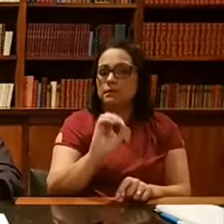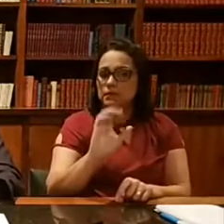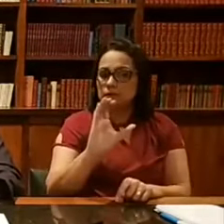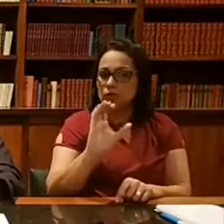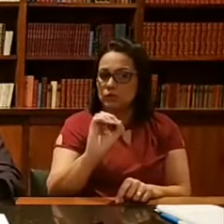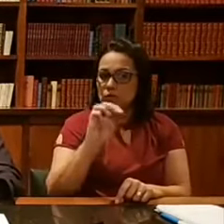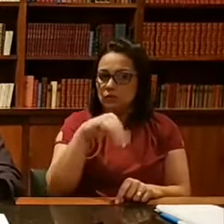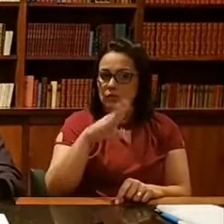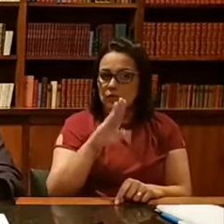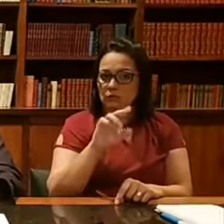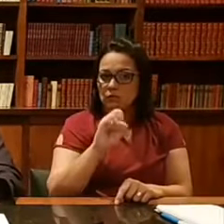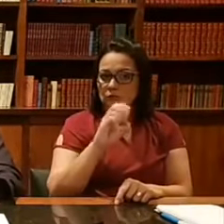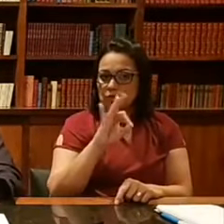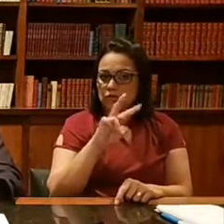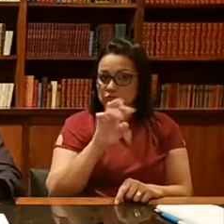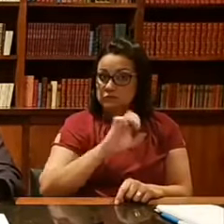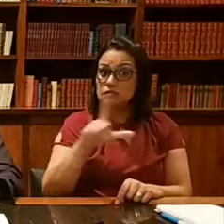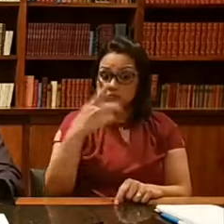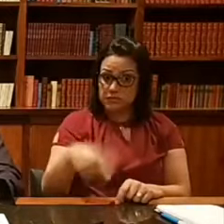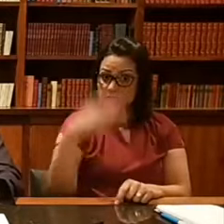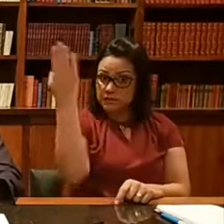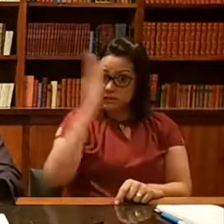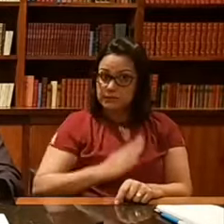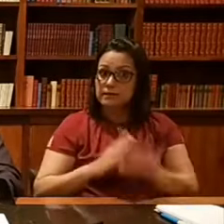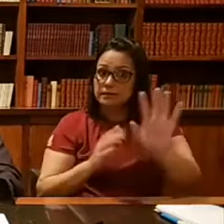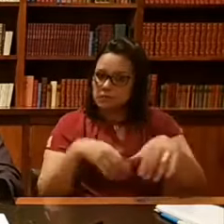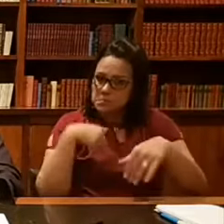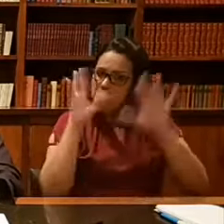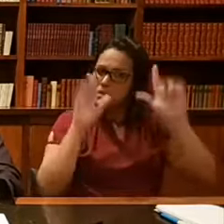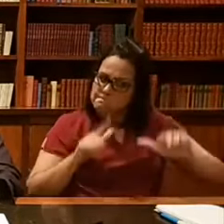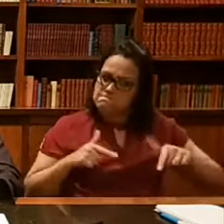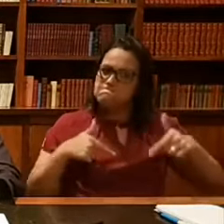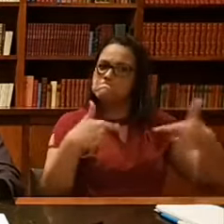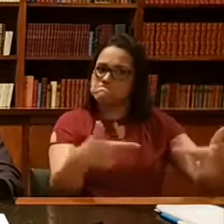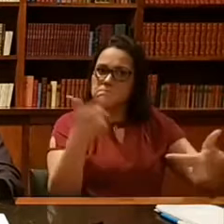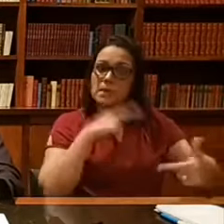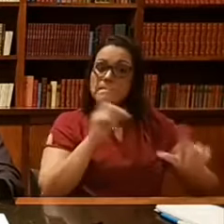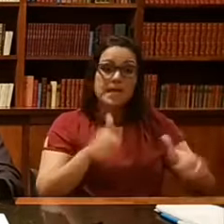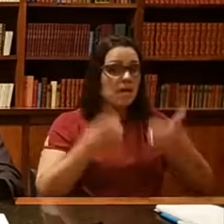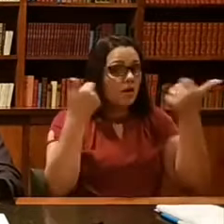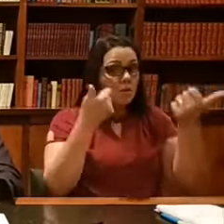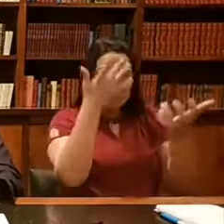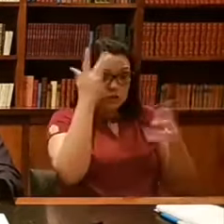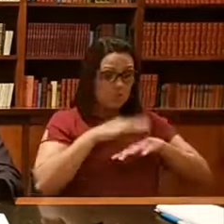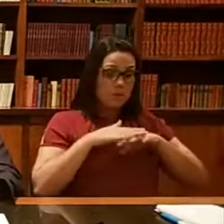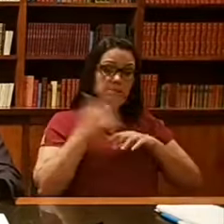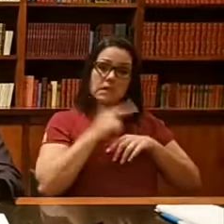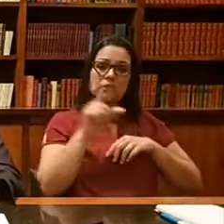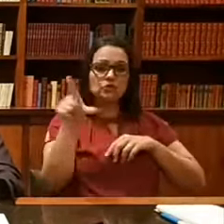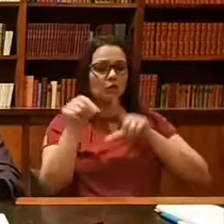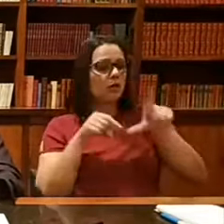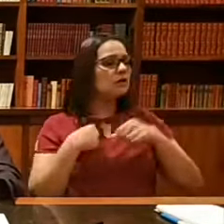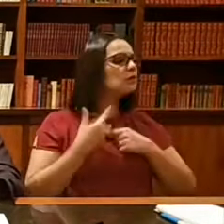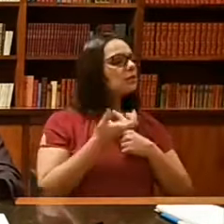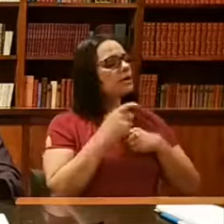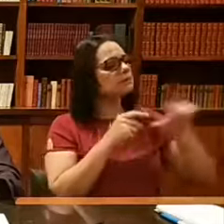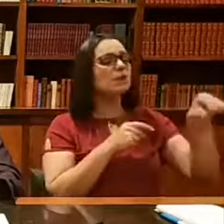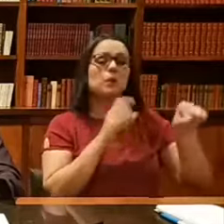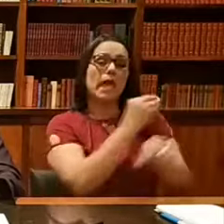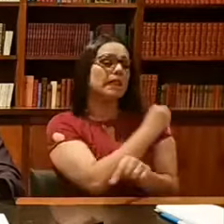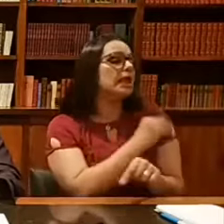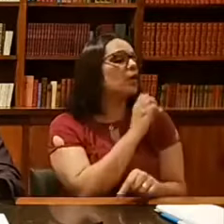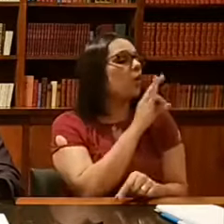mais eficiente o preço do biocombustível, do etanol, mais opção o consumidor tem para usar. Ele pode colocar o etanol